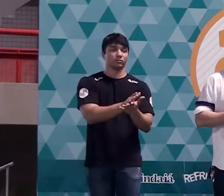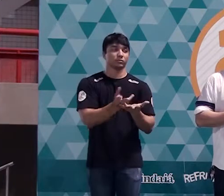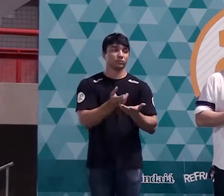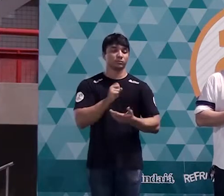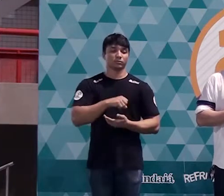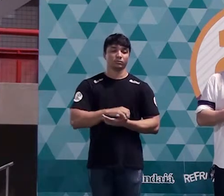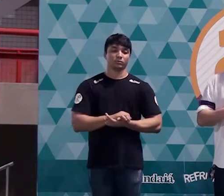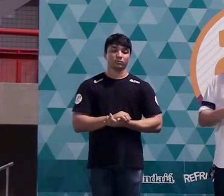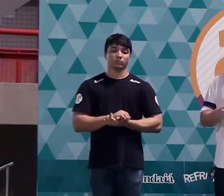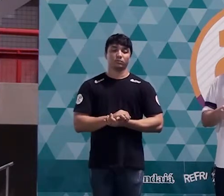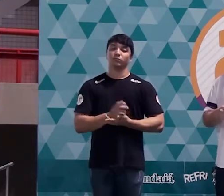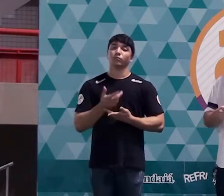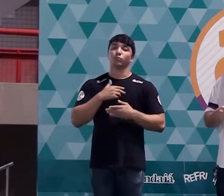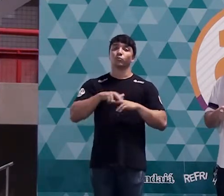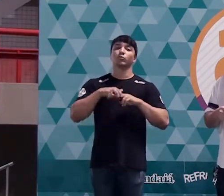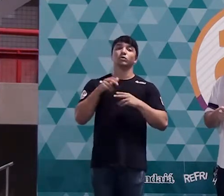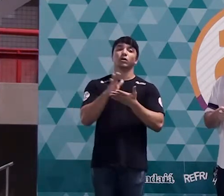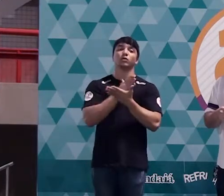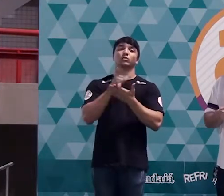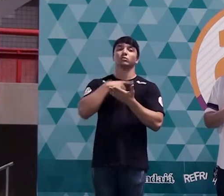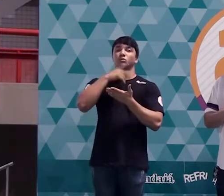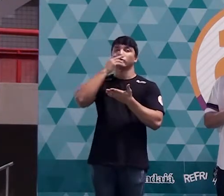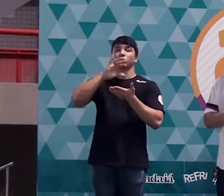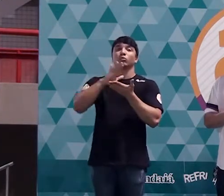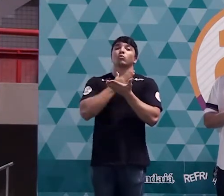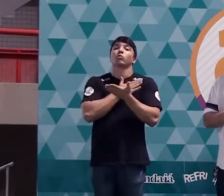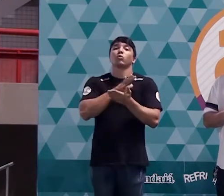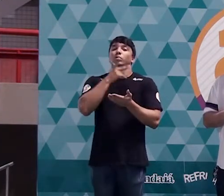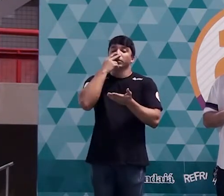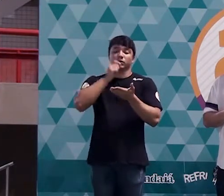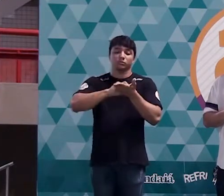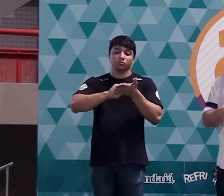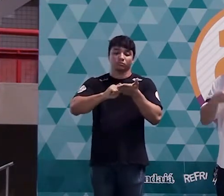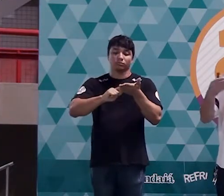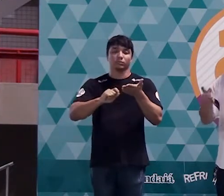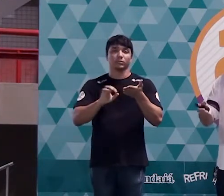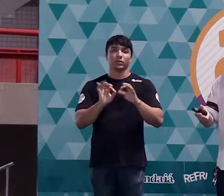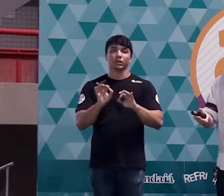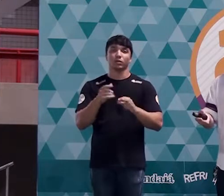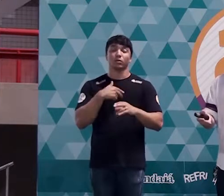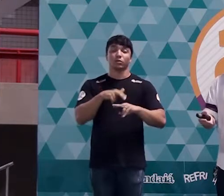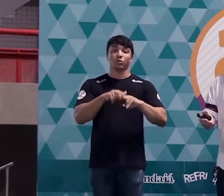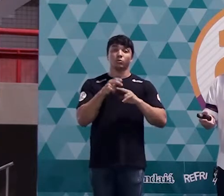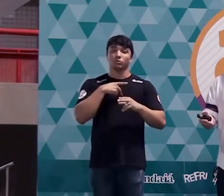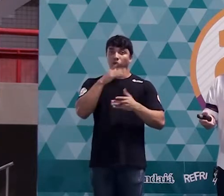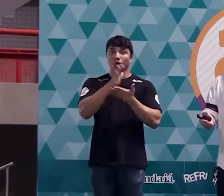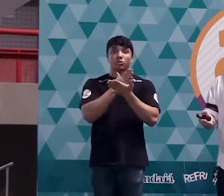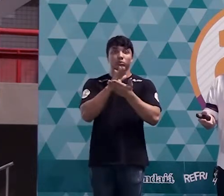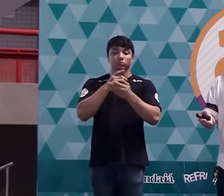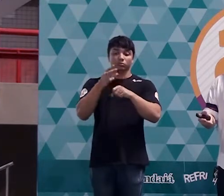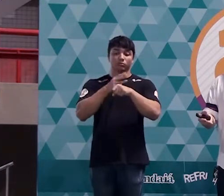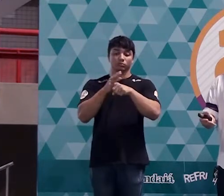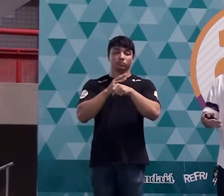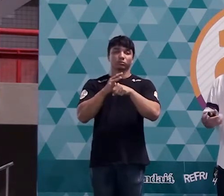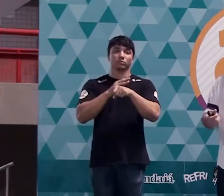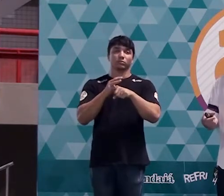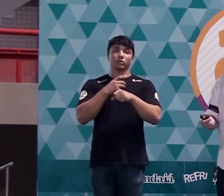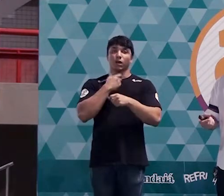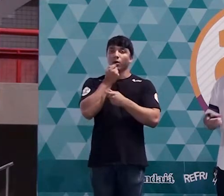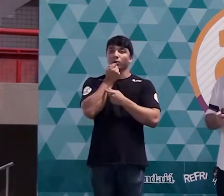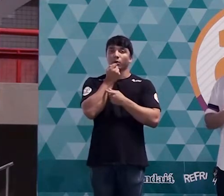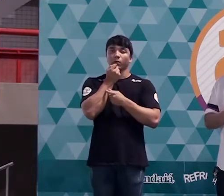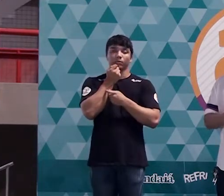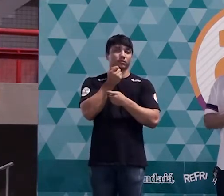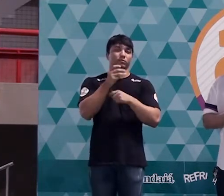imenso. Por isso que tem gente que não gosta nem de mandar bilhete. E como eu disse, até no WhatsApp, manda